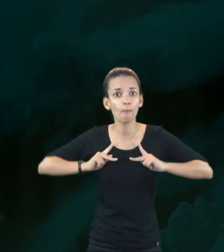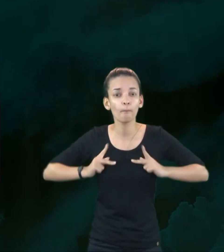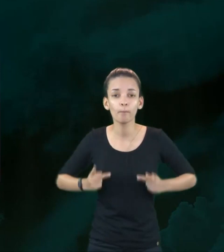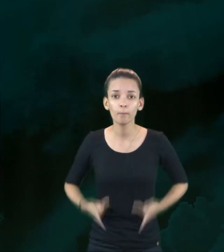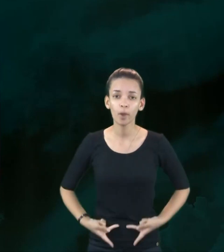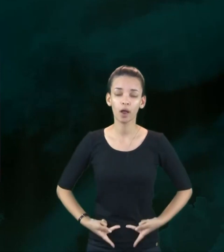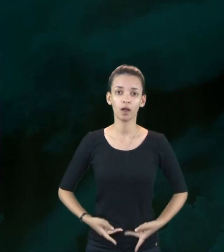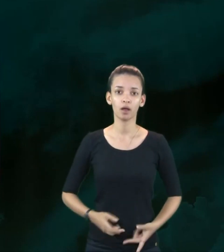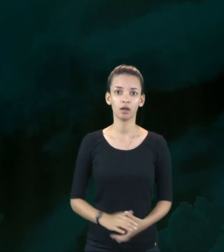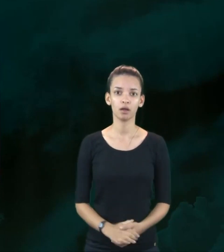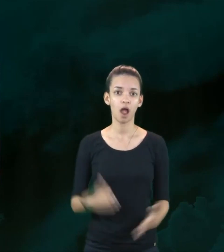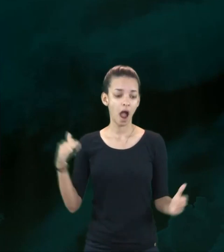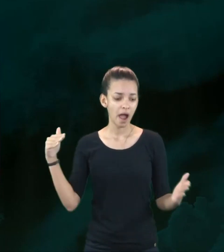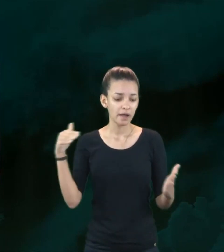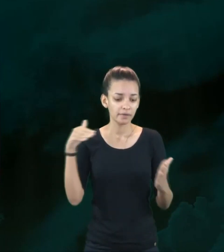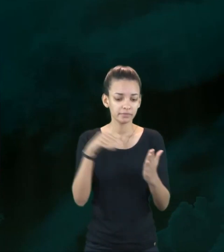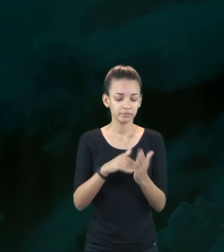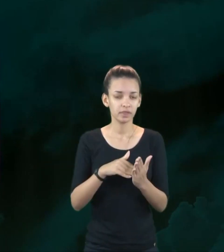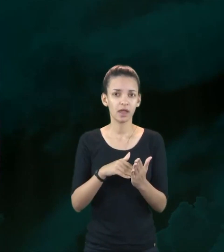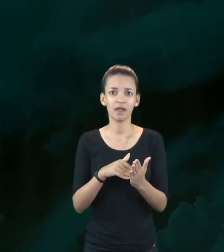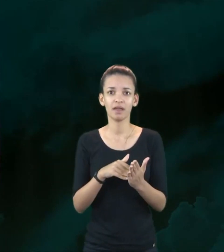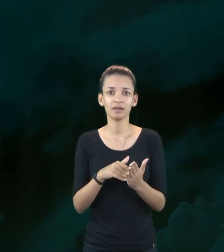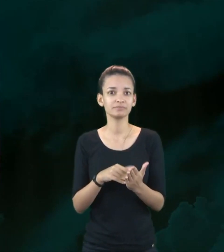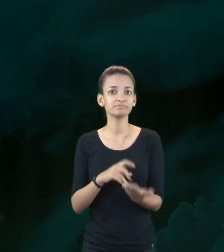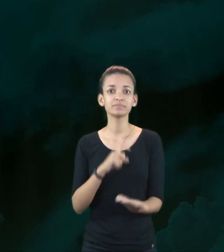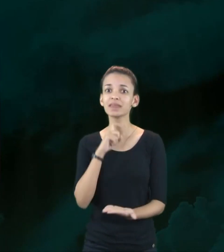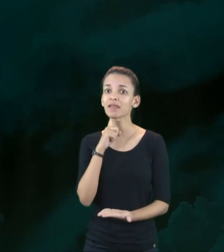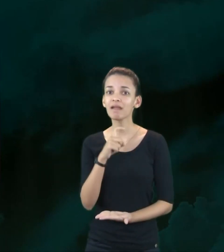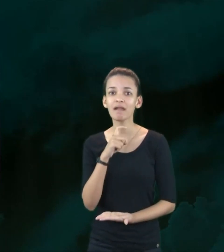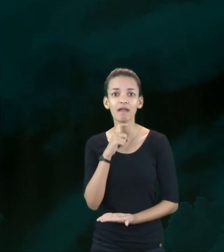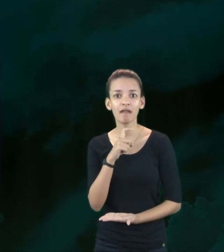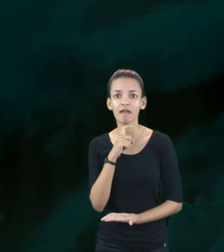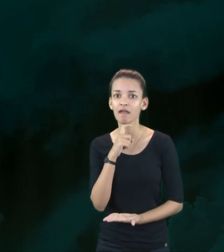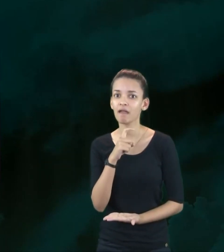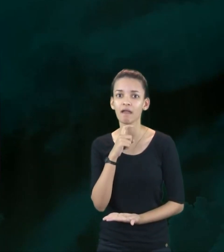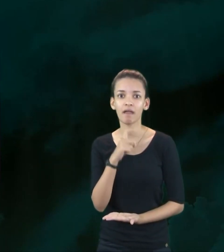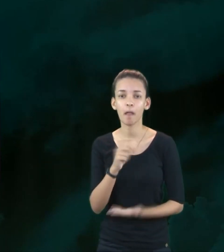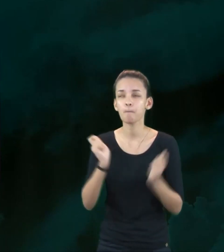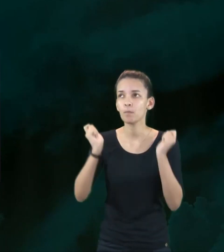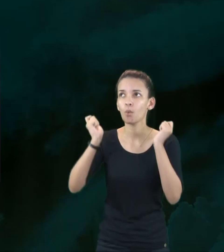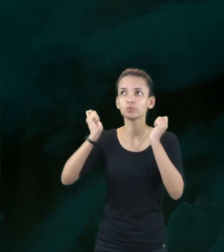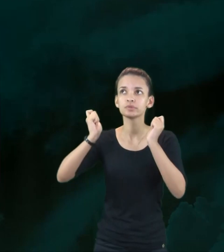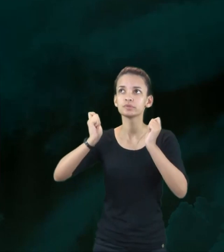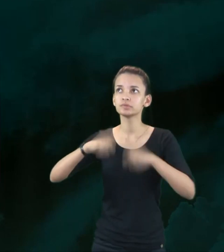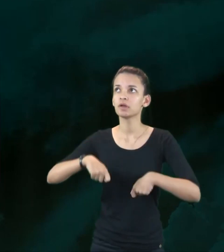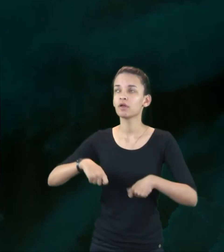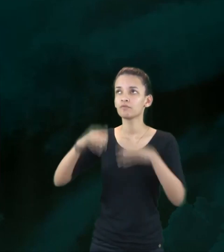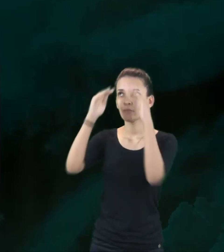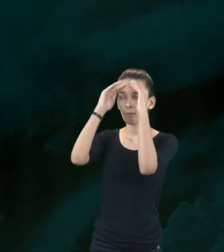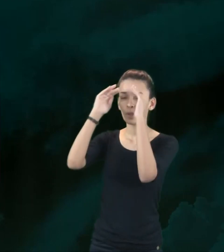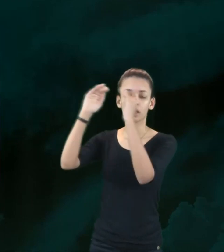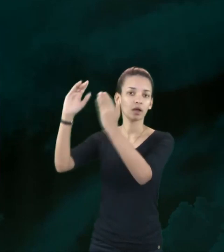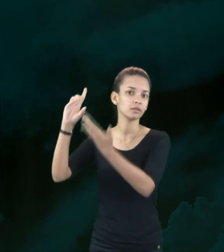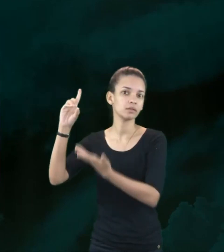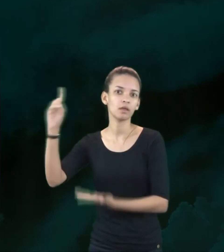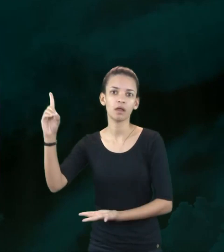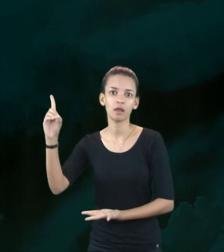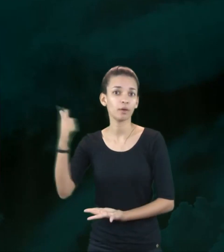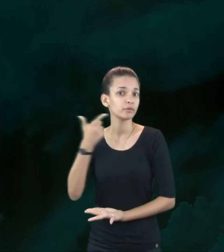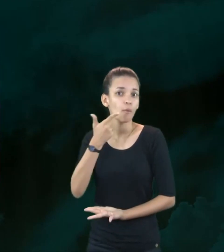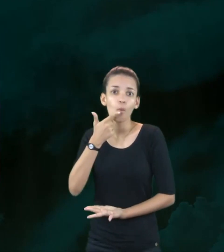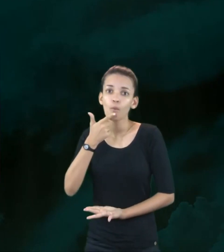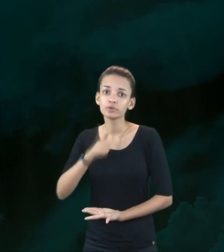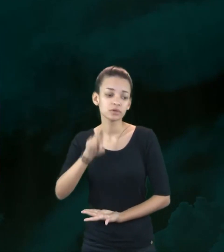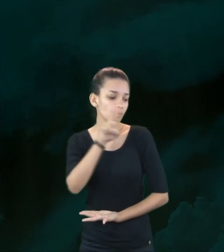nenhum homem com a raça humana do jeito que Deus criou lá em Gênesis 1. Aí Deus não tem mais o